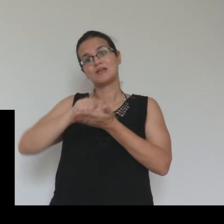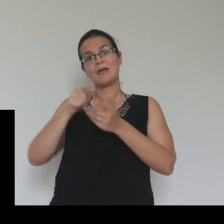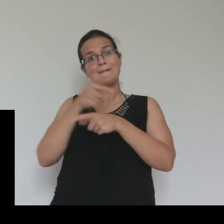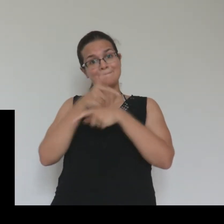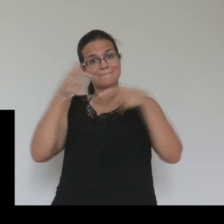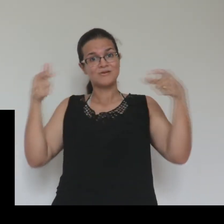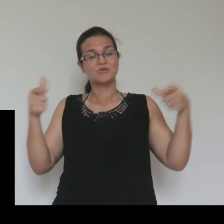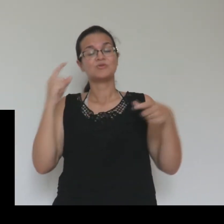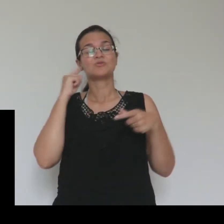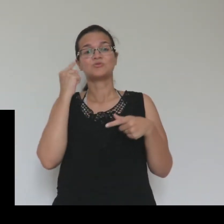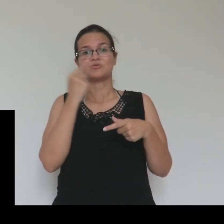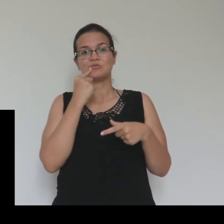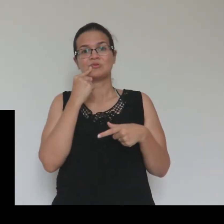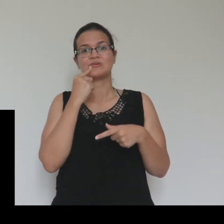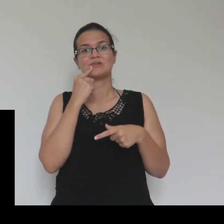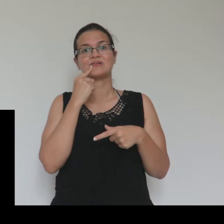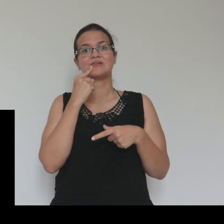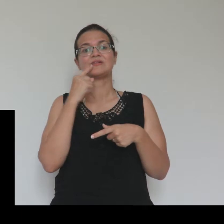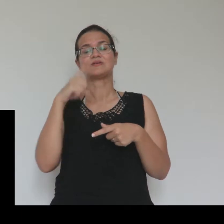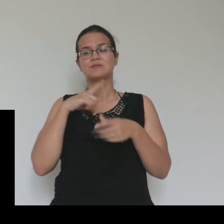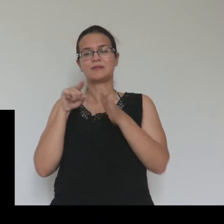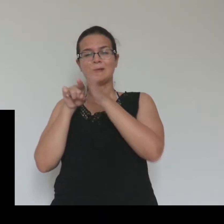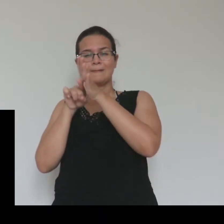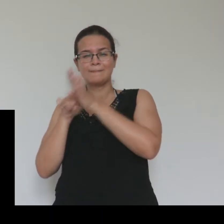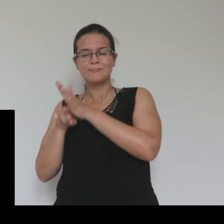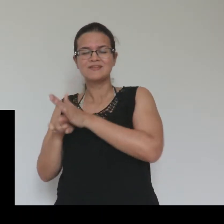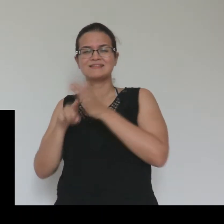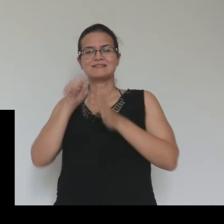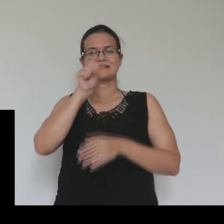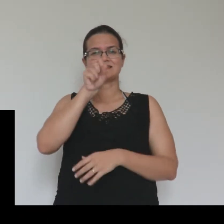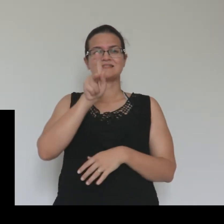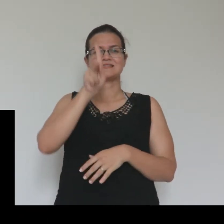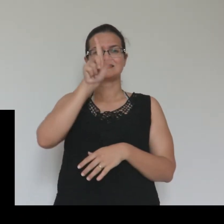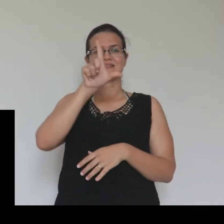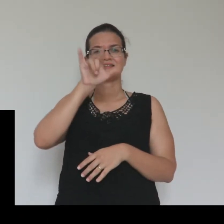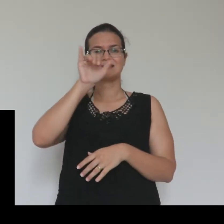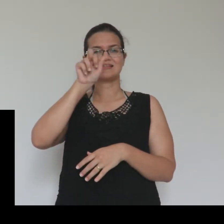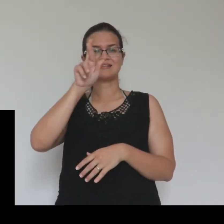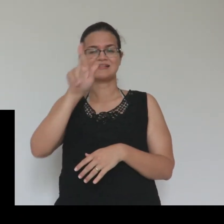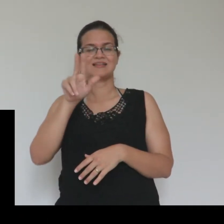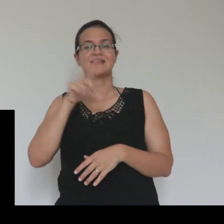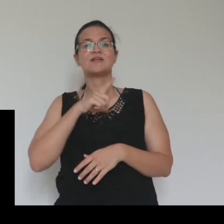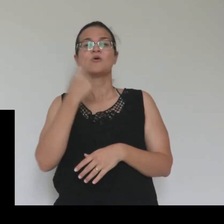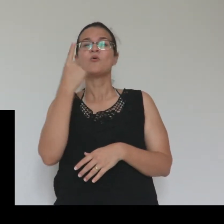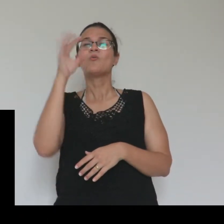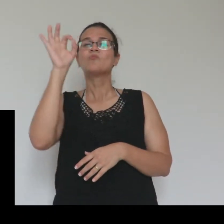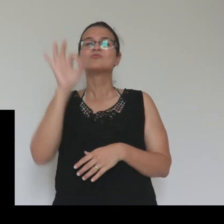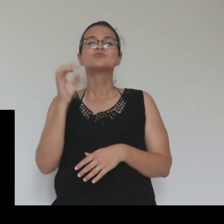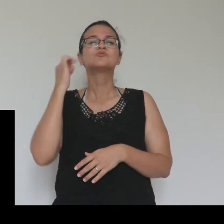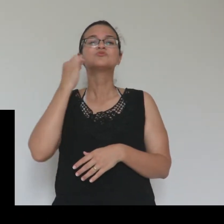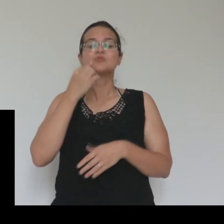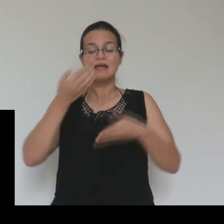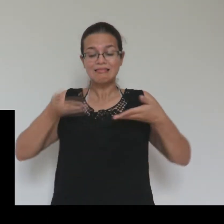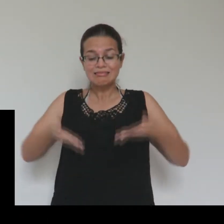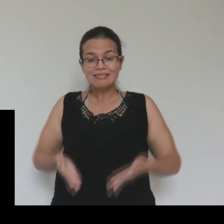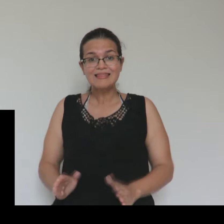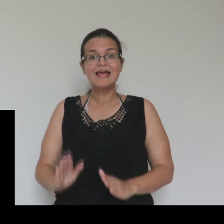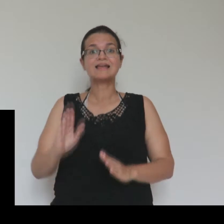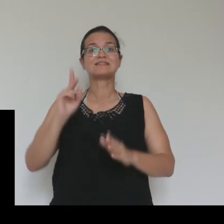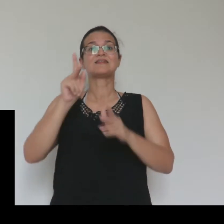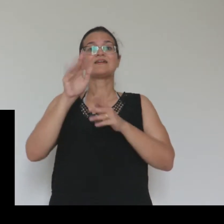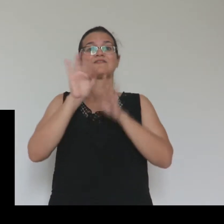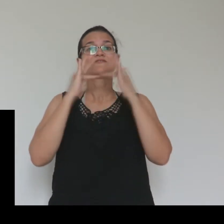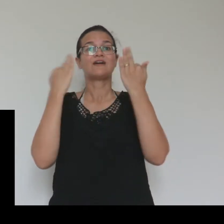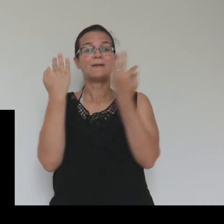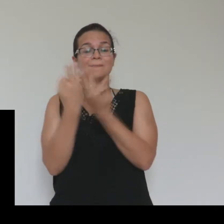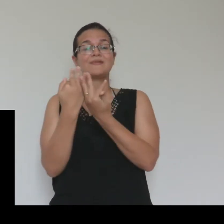nos mostra que 91% dos surdos nascem em família de pais ouvintes. E essas famílias não têm nenhum conhecimento acerca dos surdos. Essa